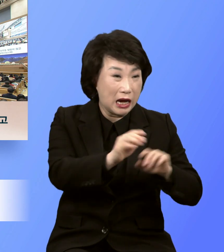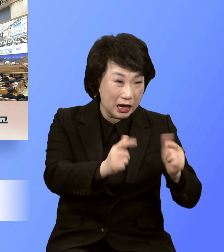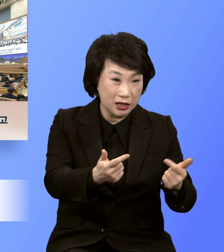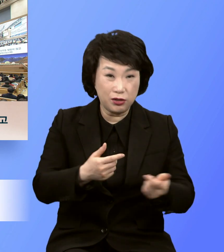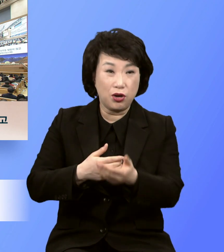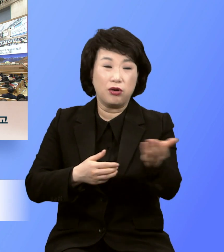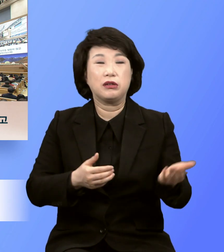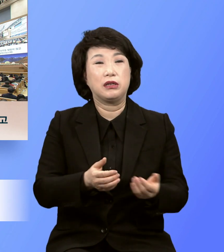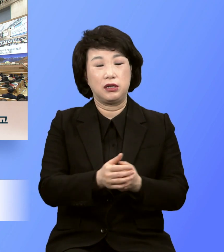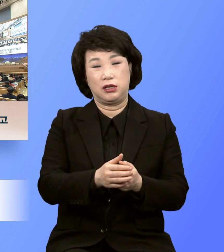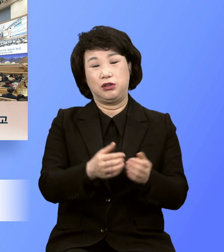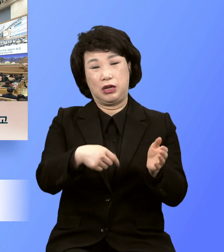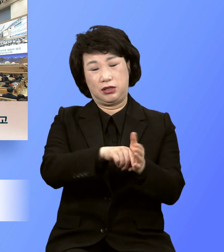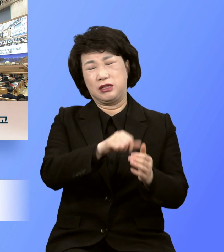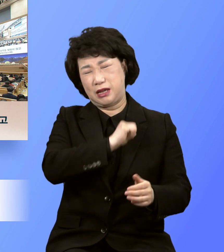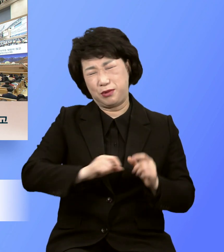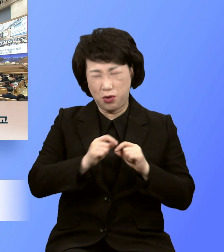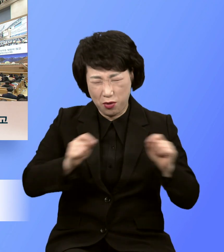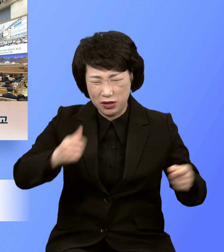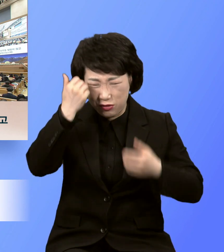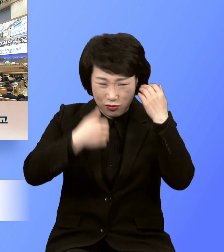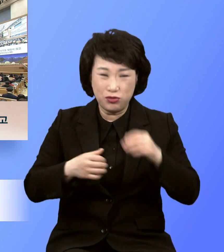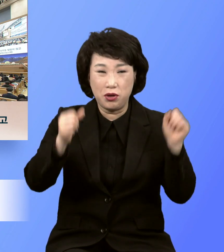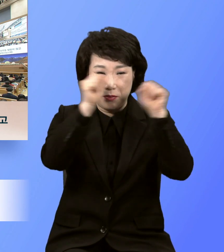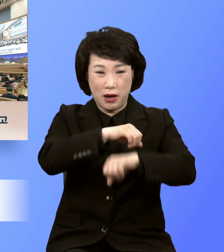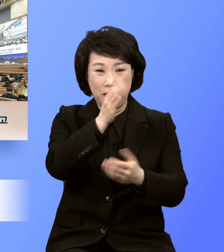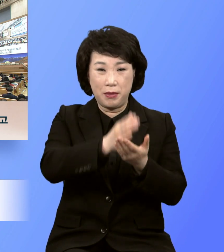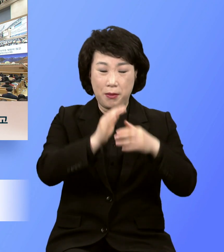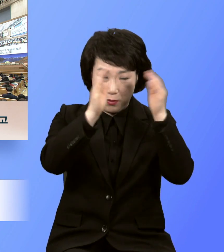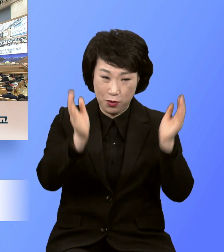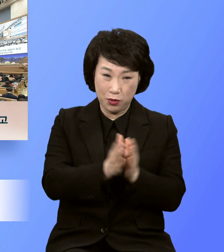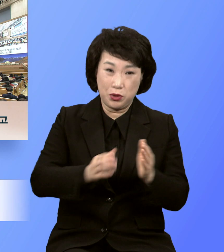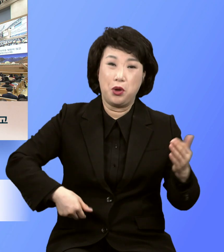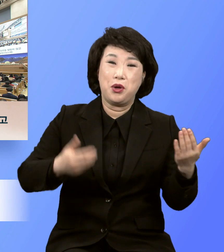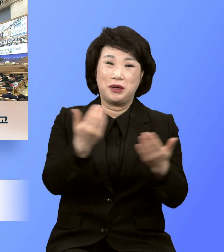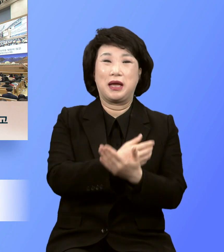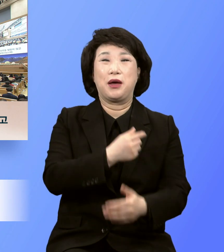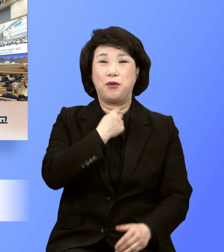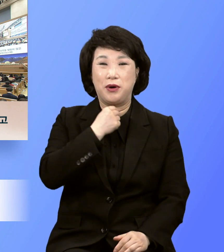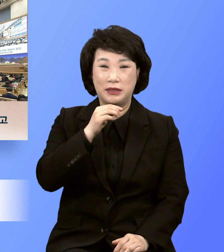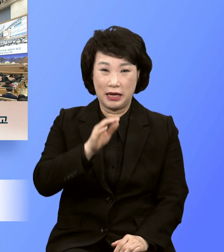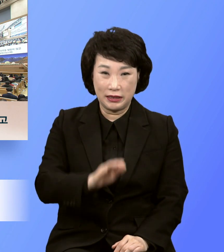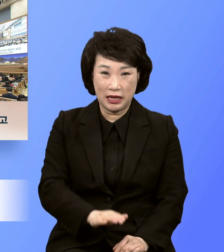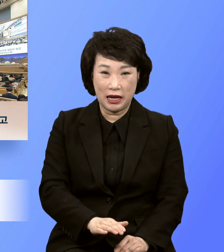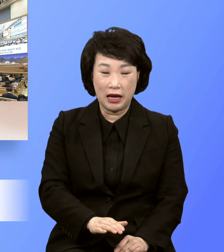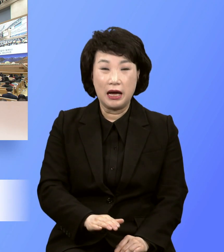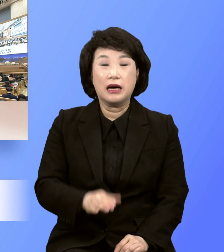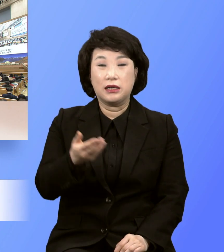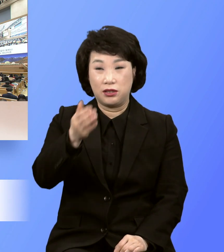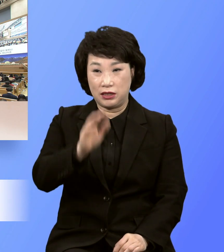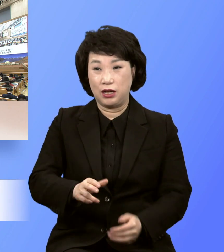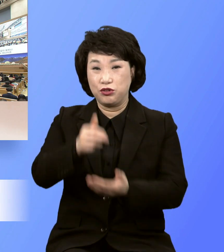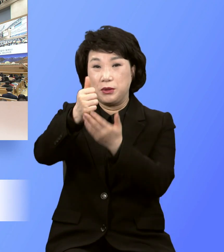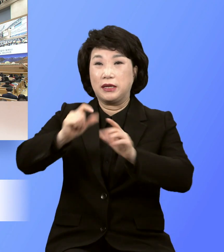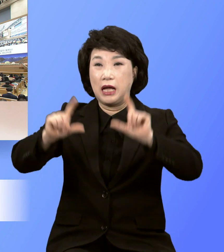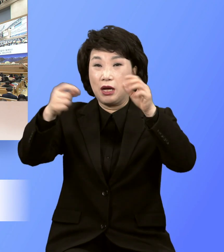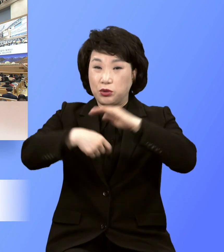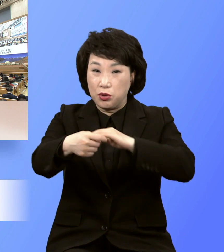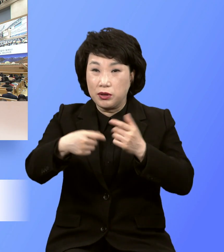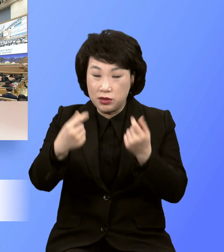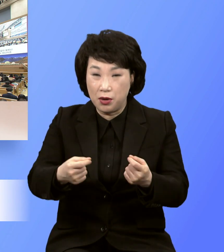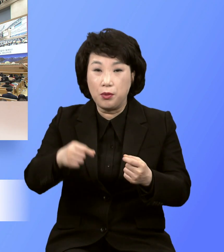오래 참으사 아무도 멸망치 않고 다 회개하기에 이르기를 원하시느니라. 그러나 주의 날이